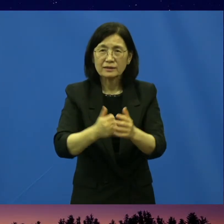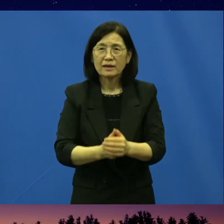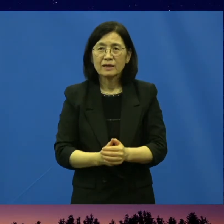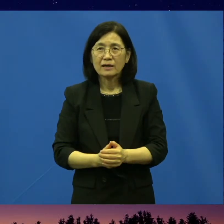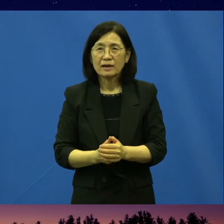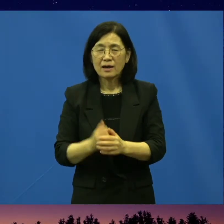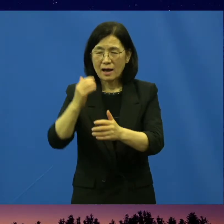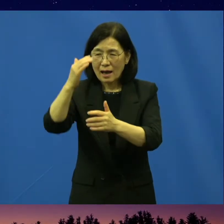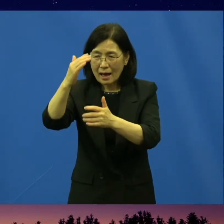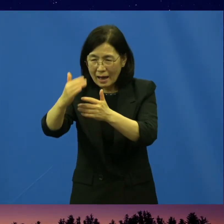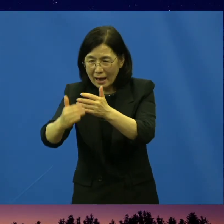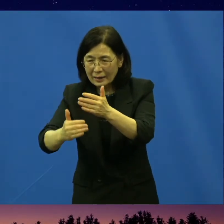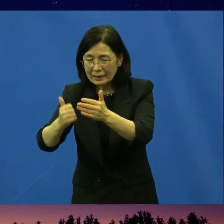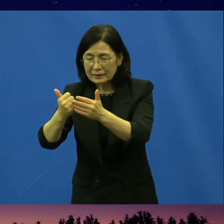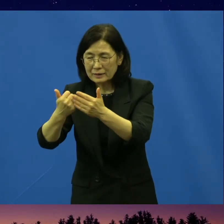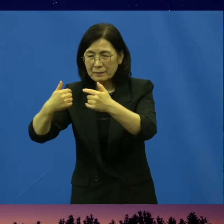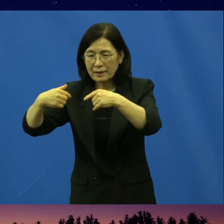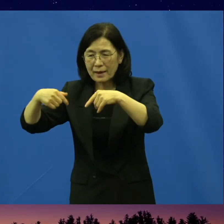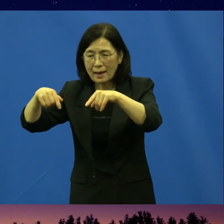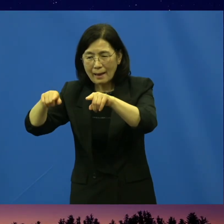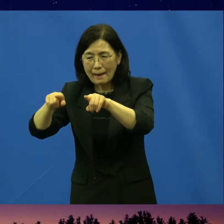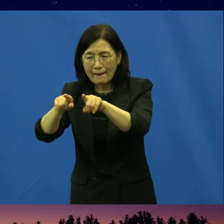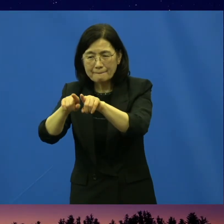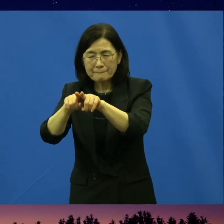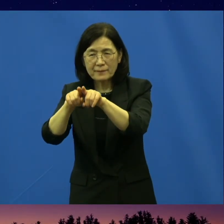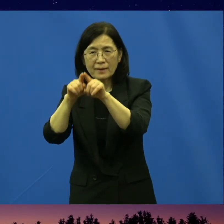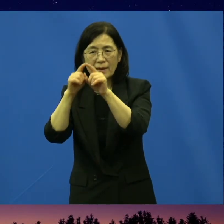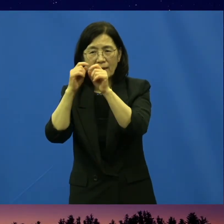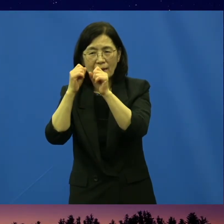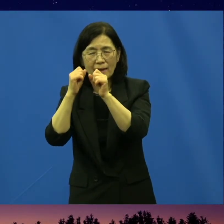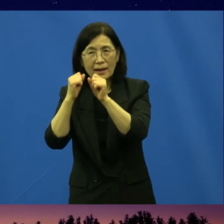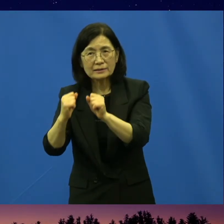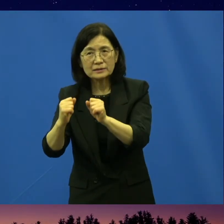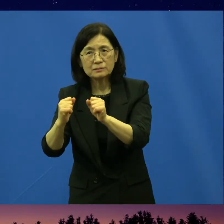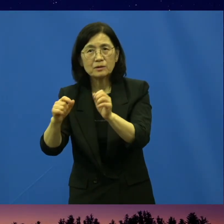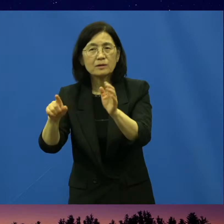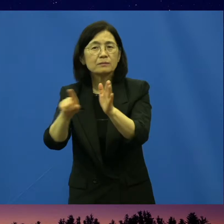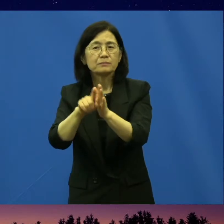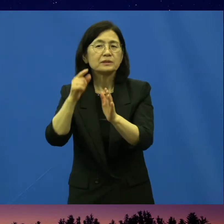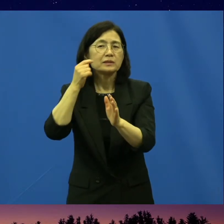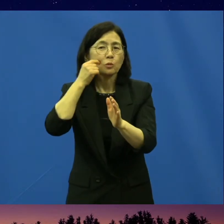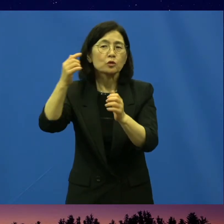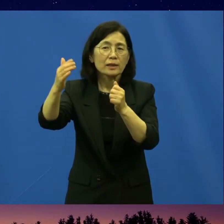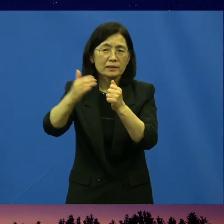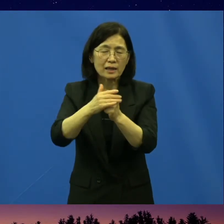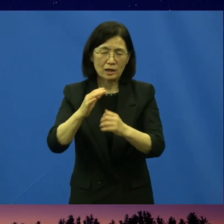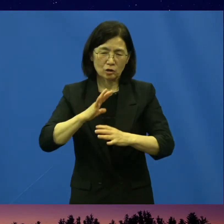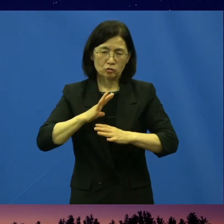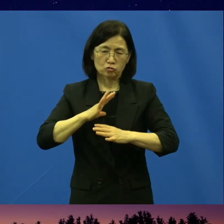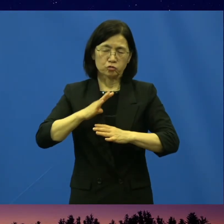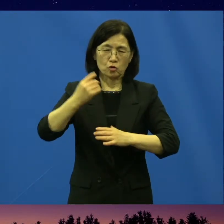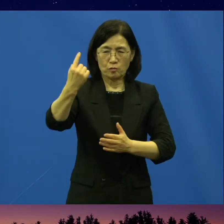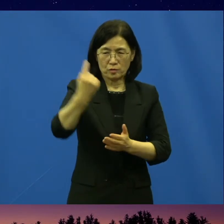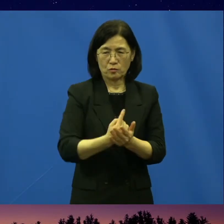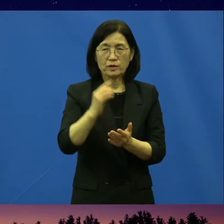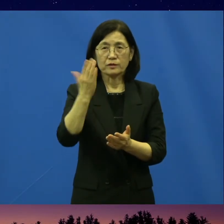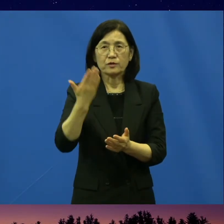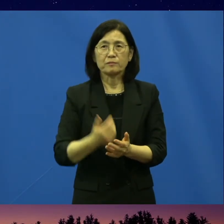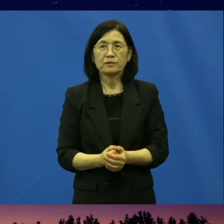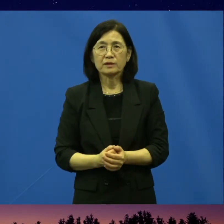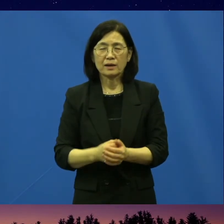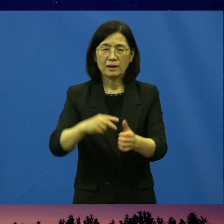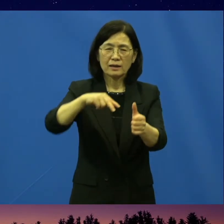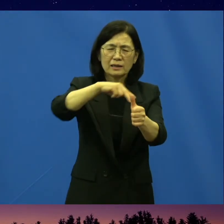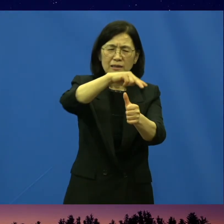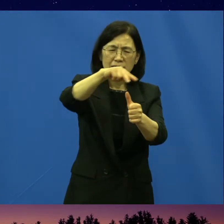하나님이 함께 하심을 믿지 못할 때 두려움이 찾아옵니다. 눈앞에 벌어진 상황이 크다고